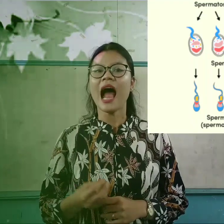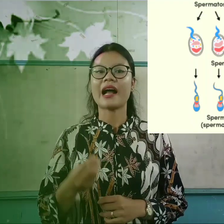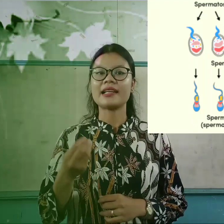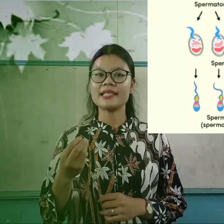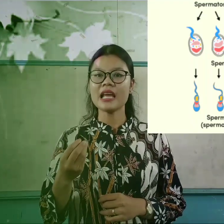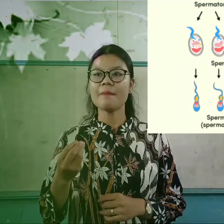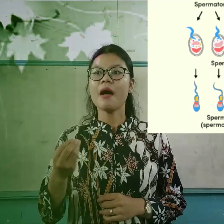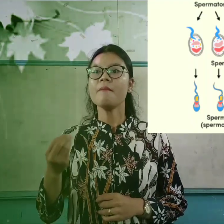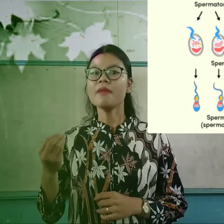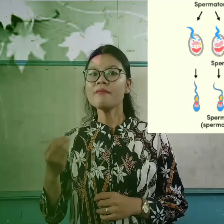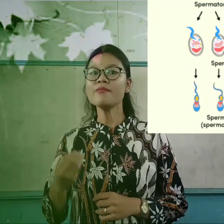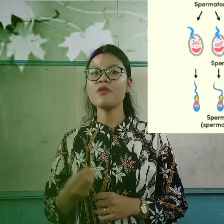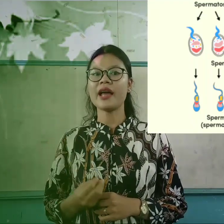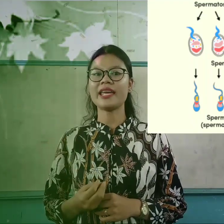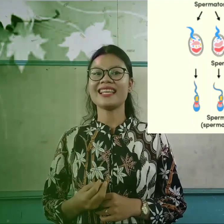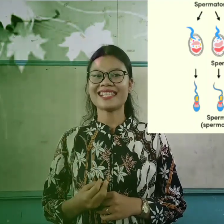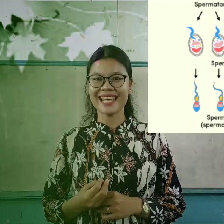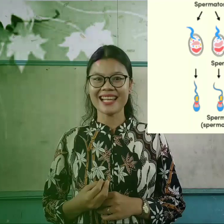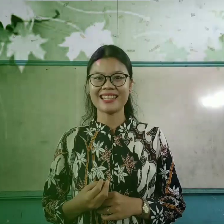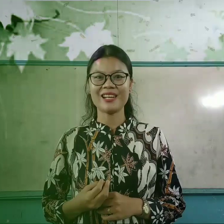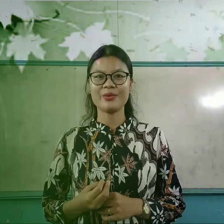akan siap membuahi sel telur.